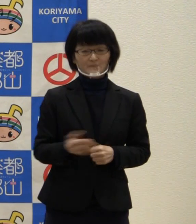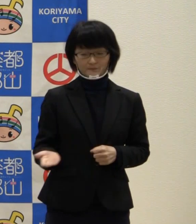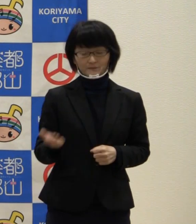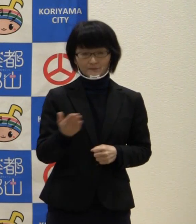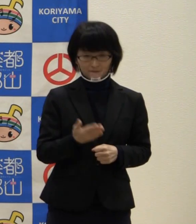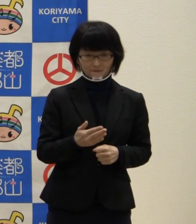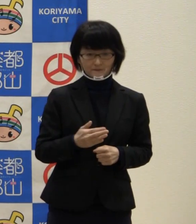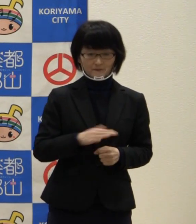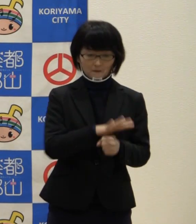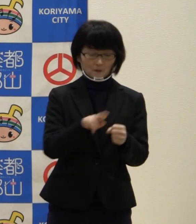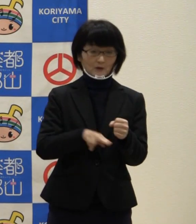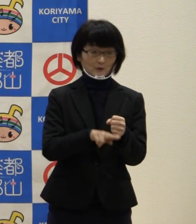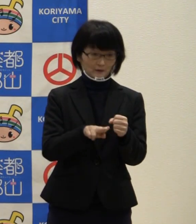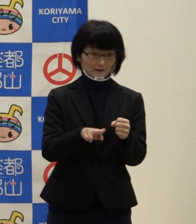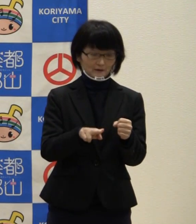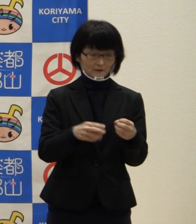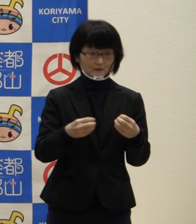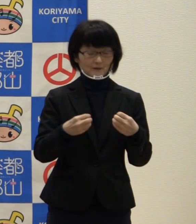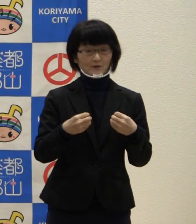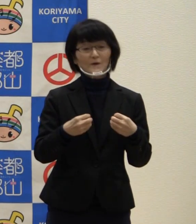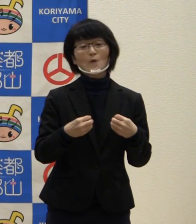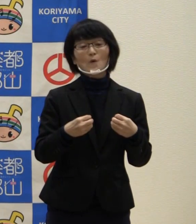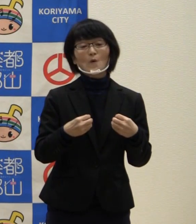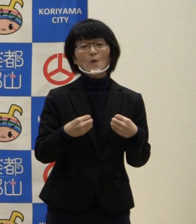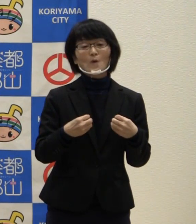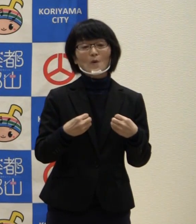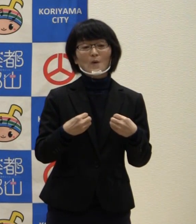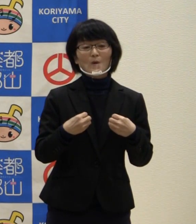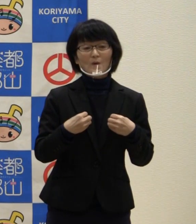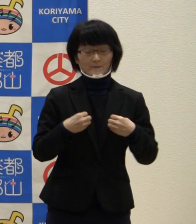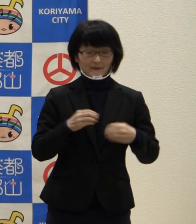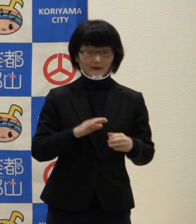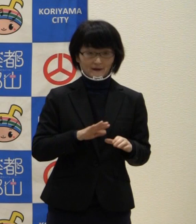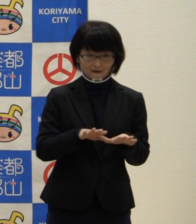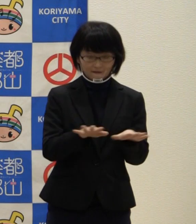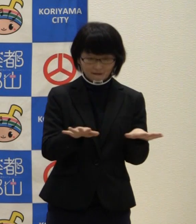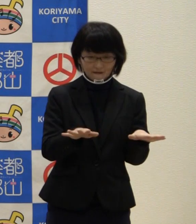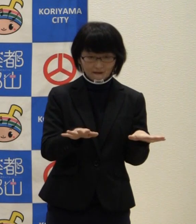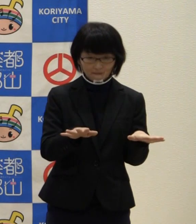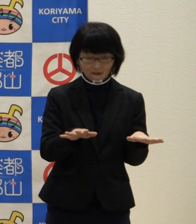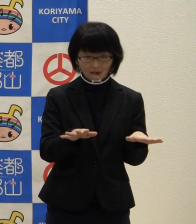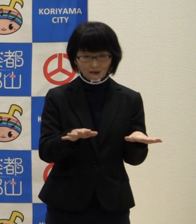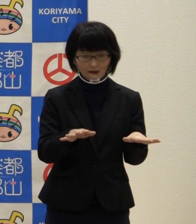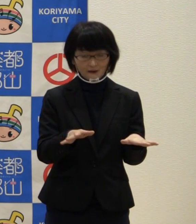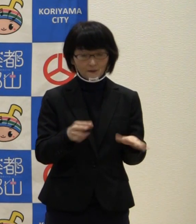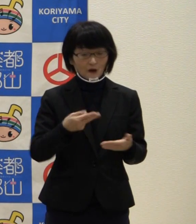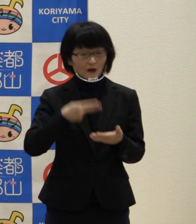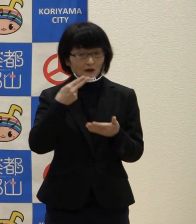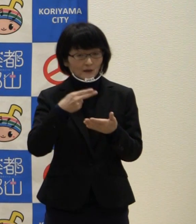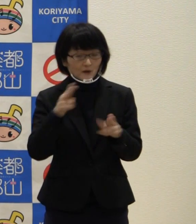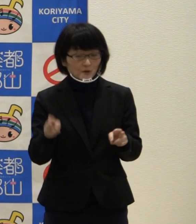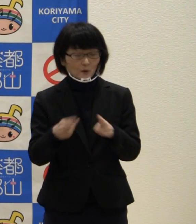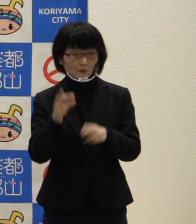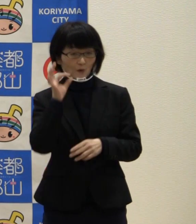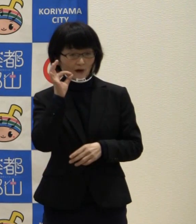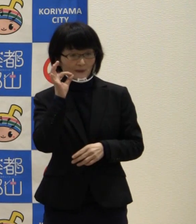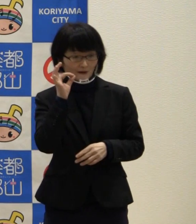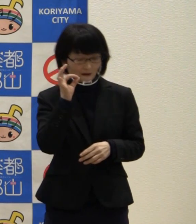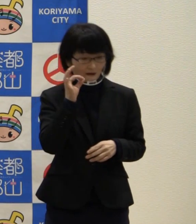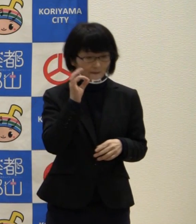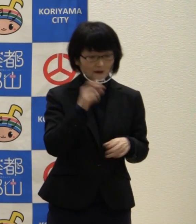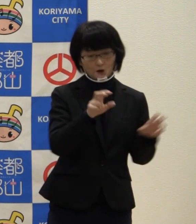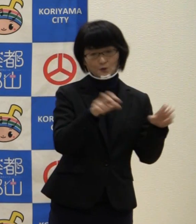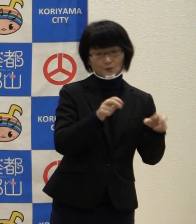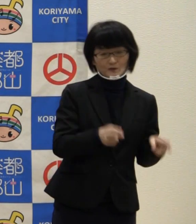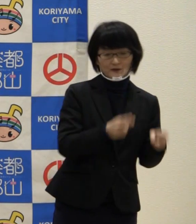コロナ禍における試食用米から飼料用米への緊急転換しようでございます。これはもう全国的